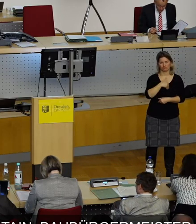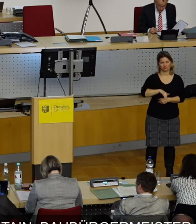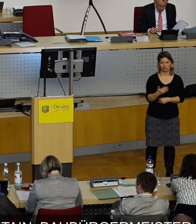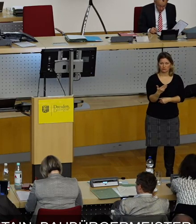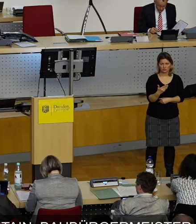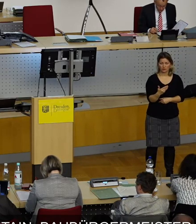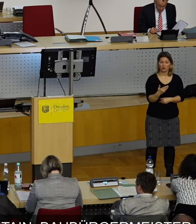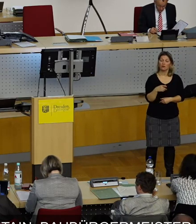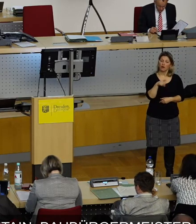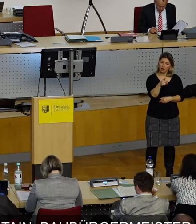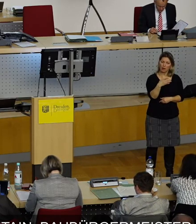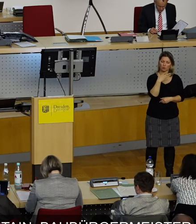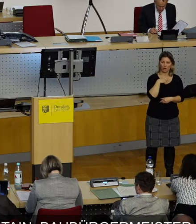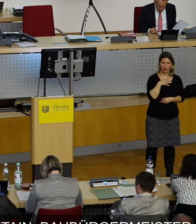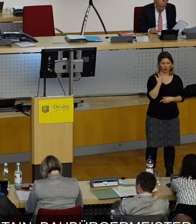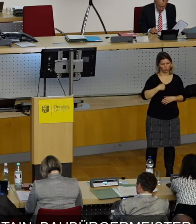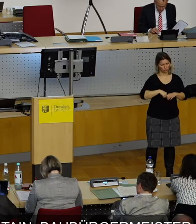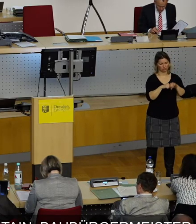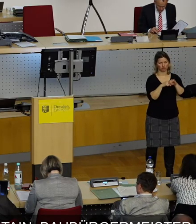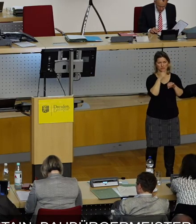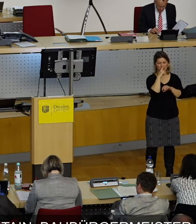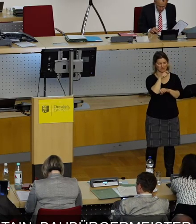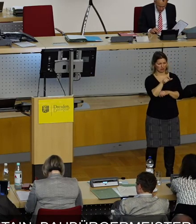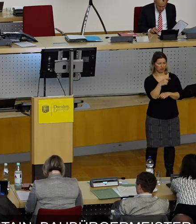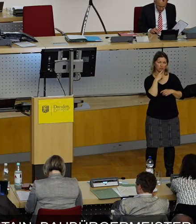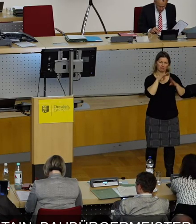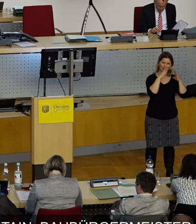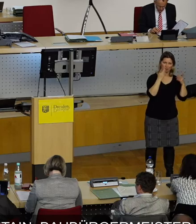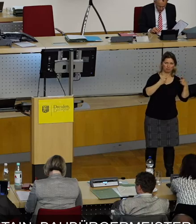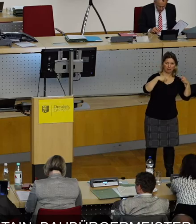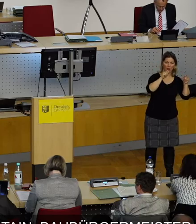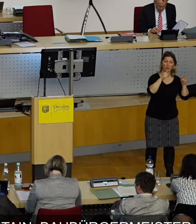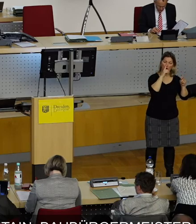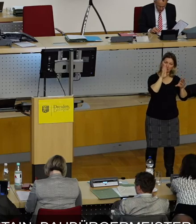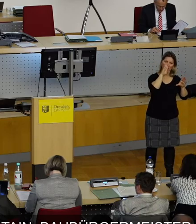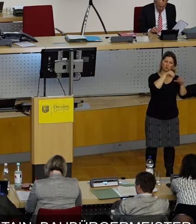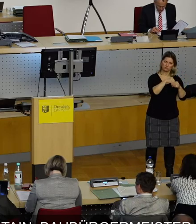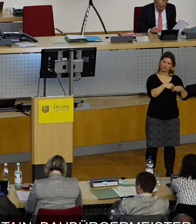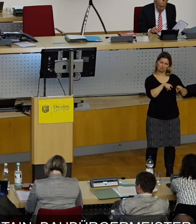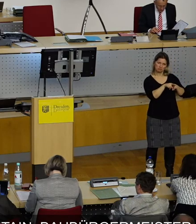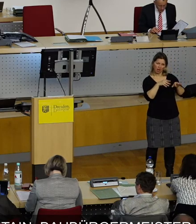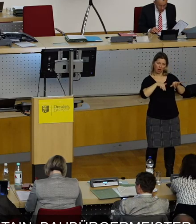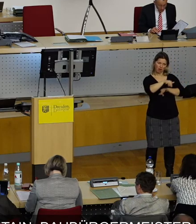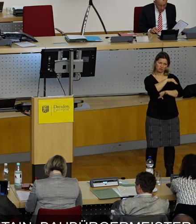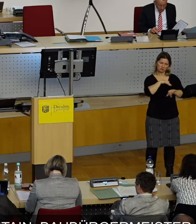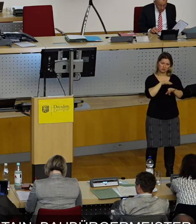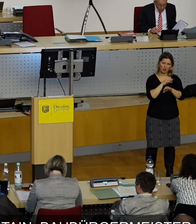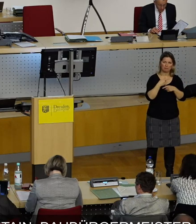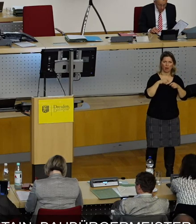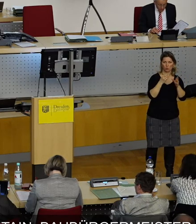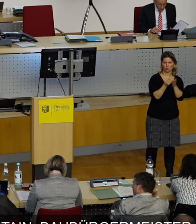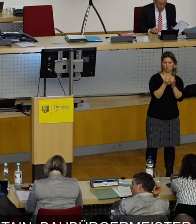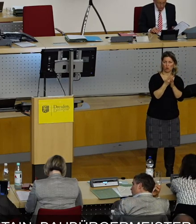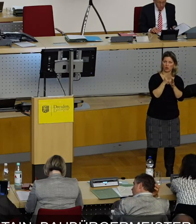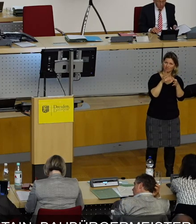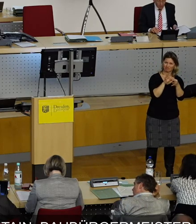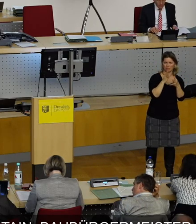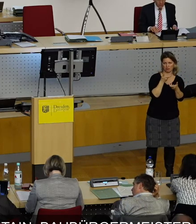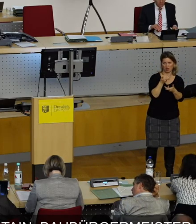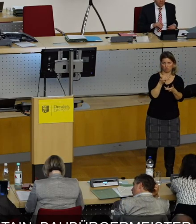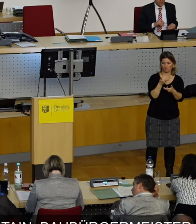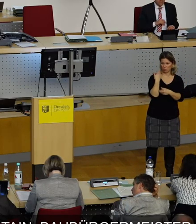zu unterstützen, hier Gebäude zu bauen, aber sie eben halt auch entsprechend baukulturell zu beraten. Herr Engel sagte vorhin den Satz, man muss auch mal den